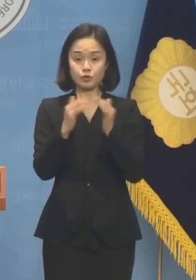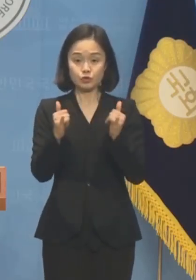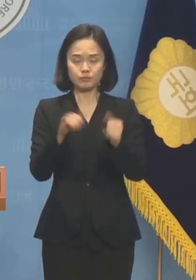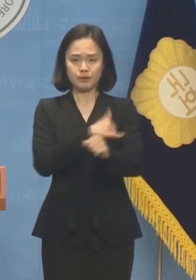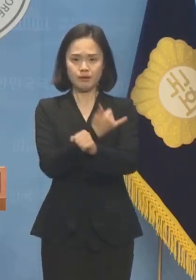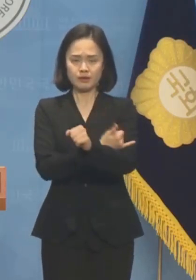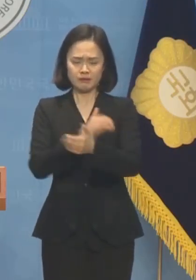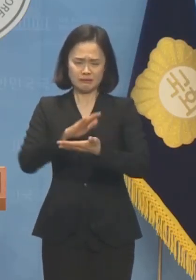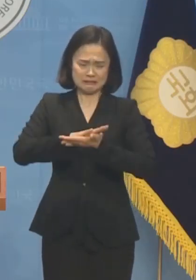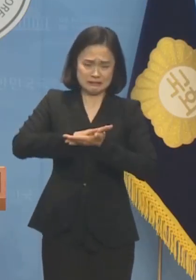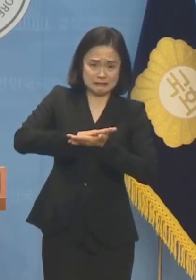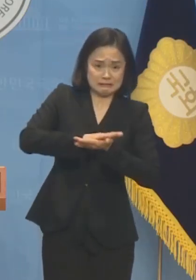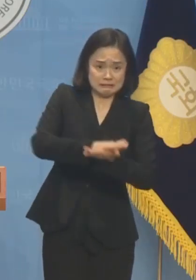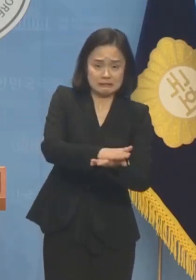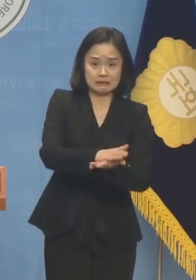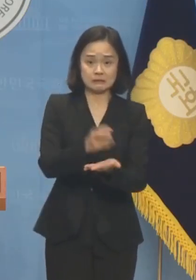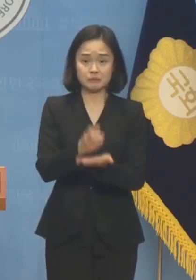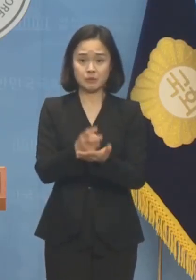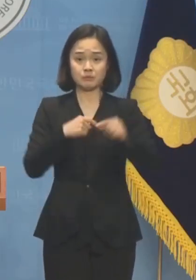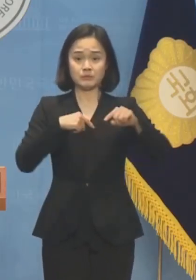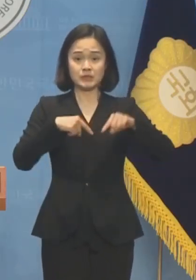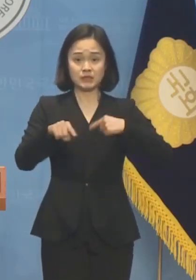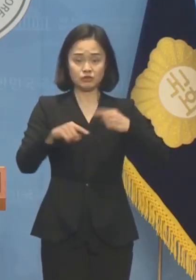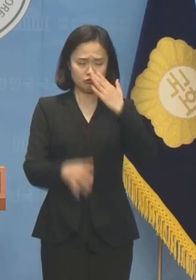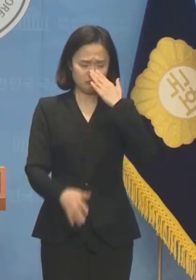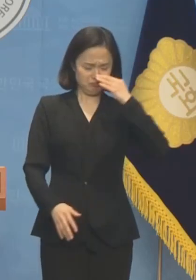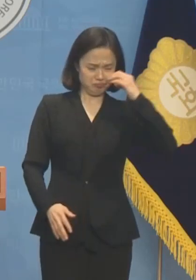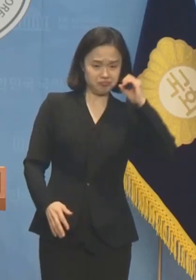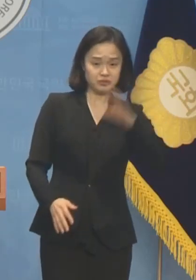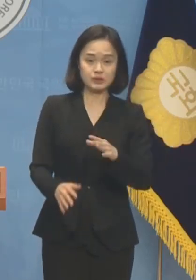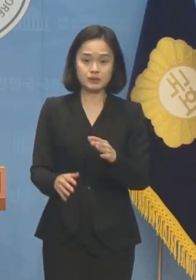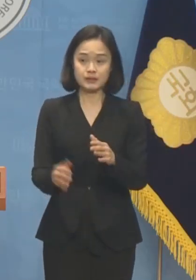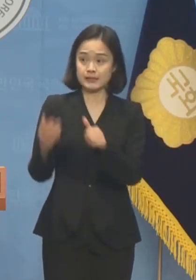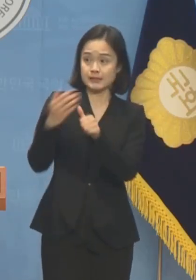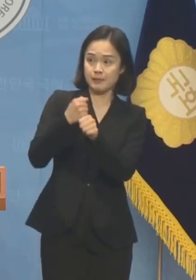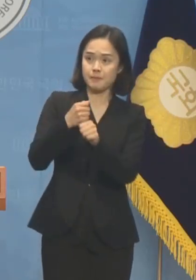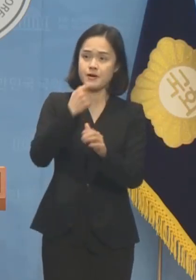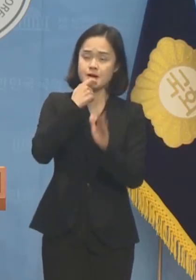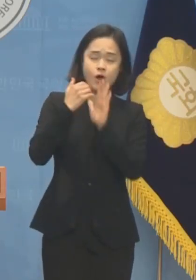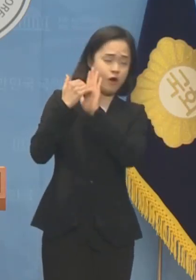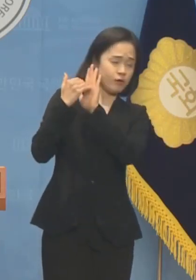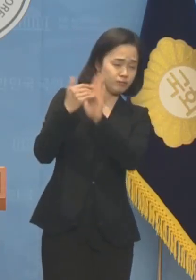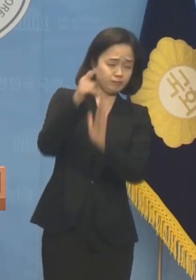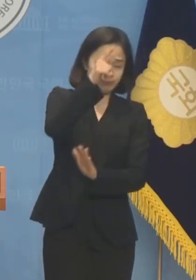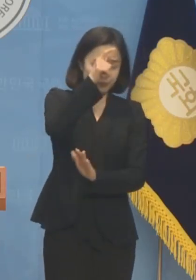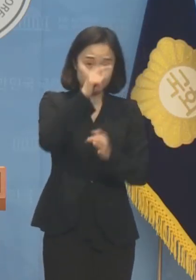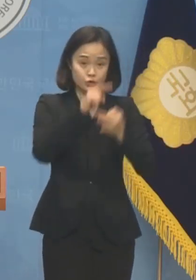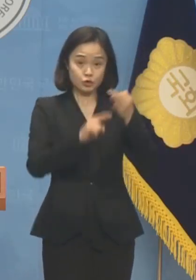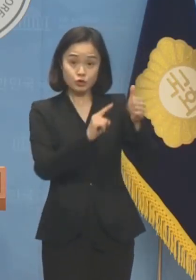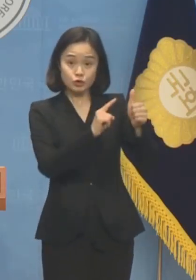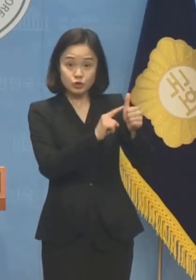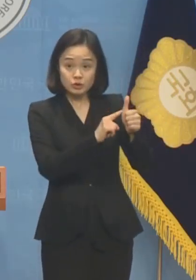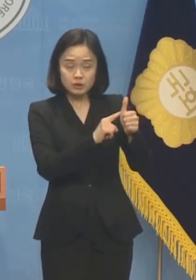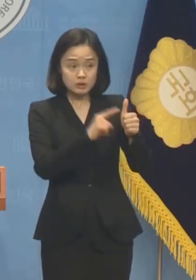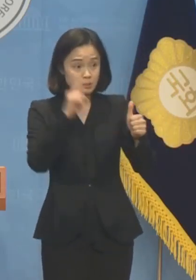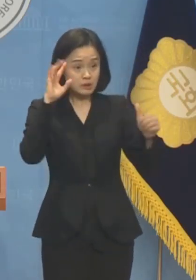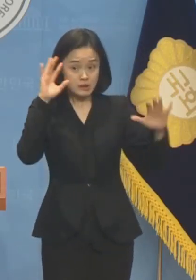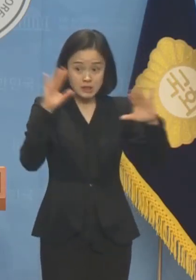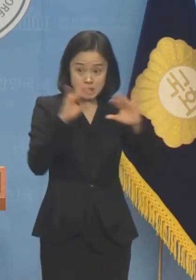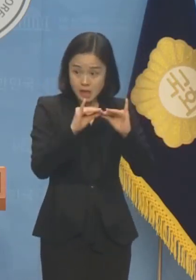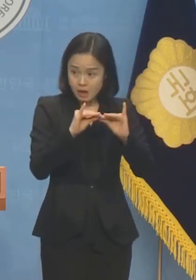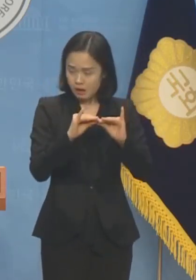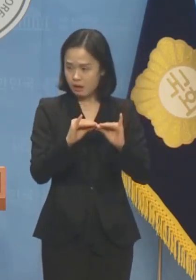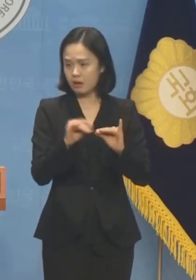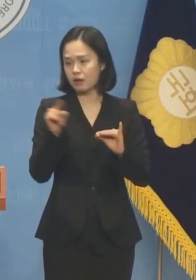유린하려 했으며 법치주의를 어기고 체포를 거부하는 윤석열에게 적극 동조하고 있는